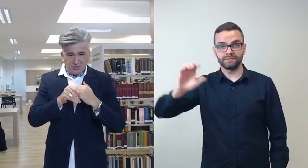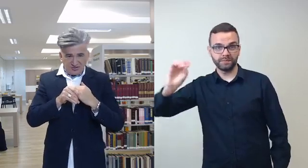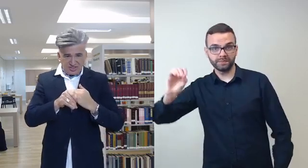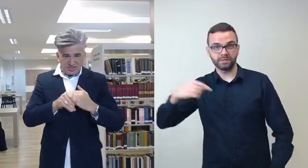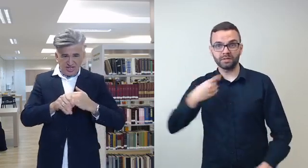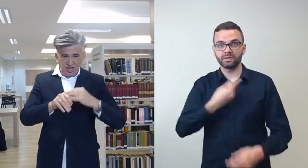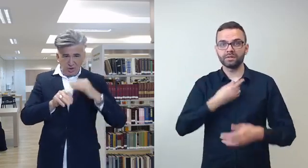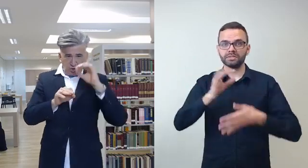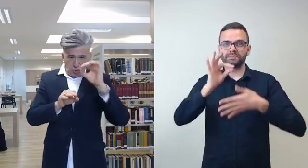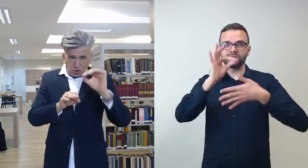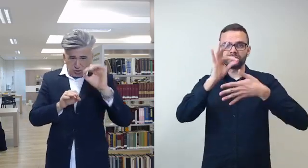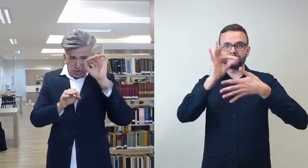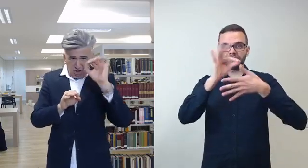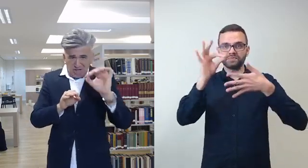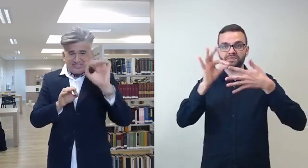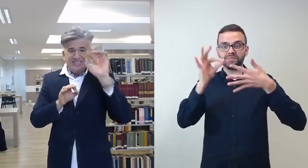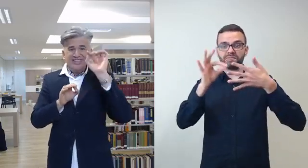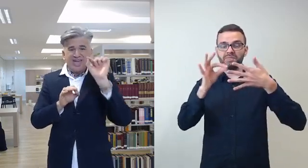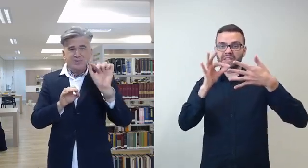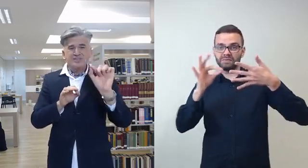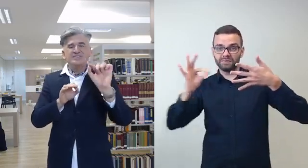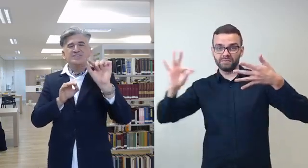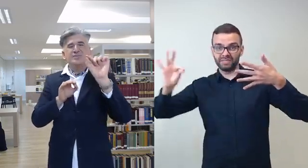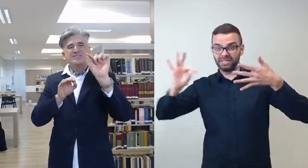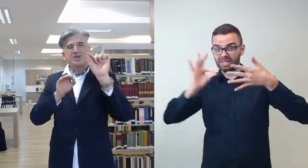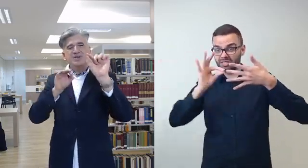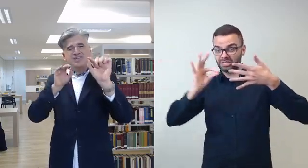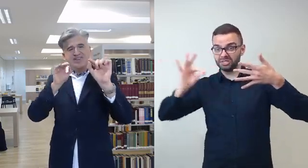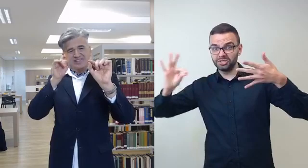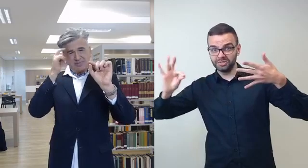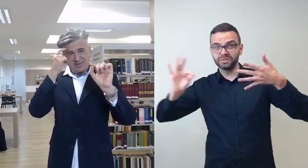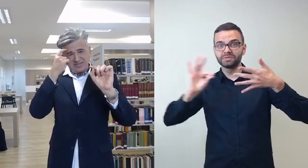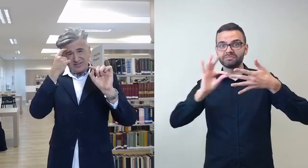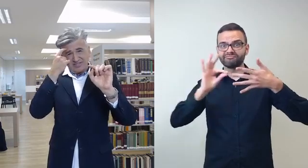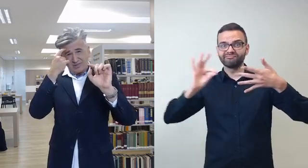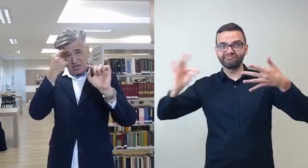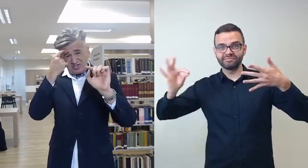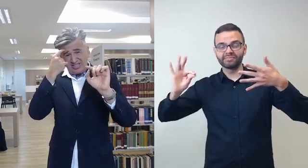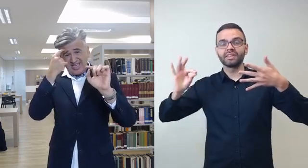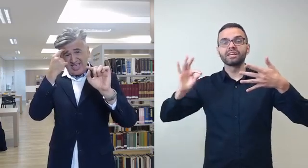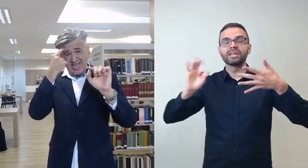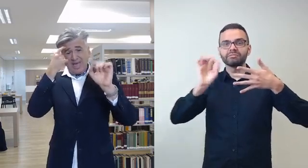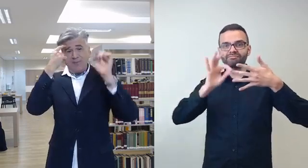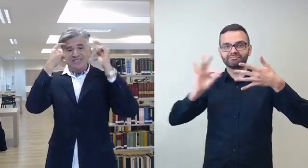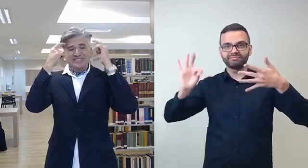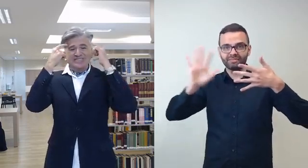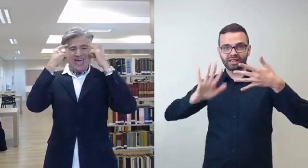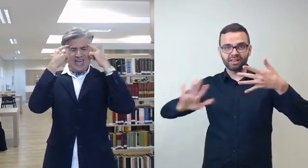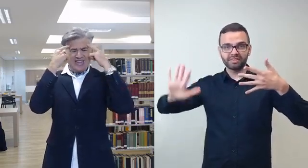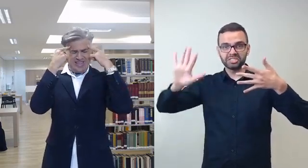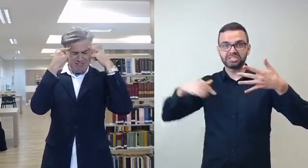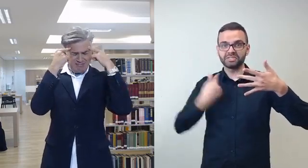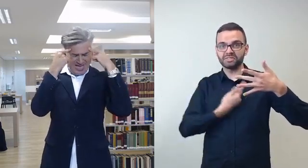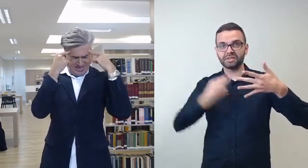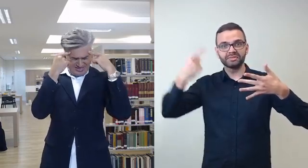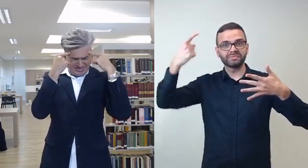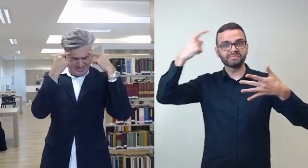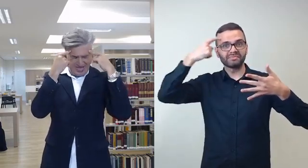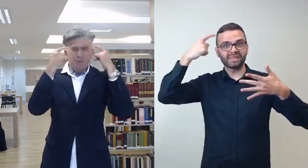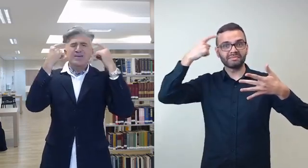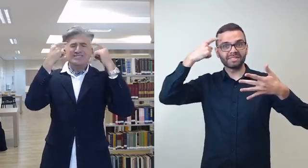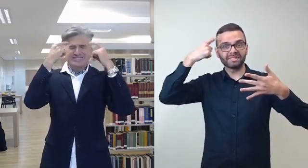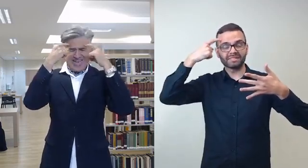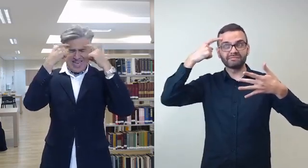intersemiótica, ou seja, todos nós, intérpretes, temos que aprender essa interpretação semiótica, que é pensar em